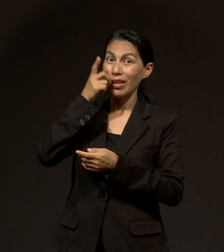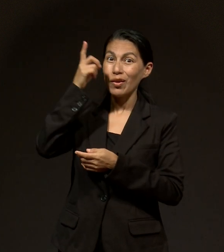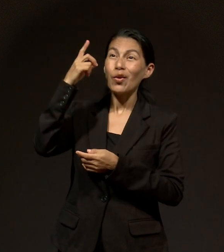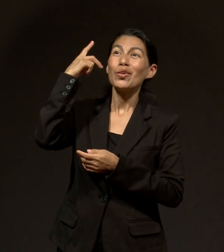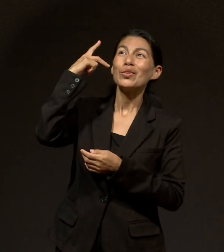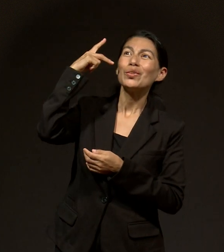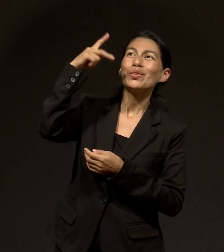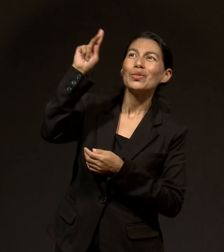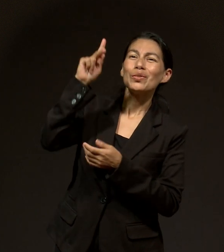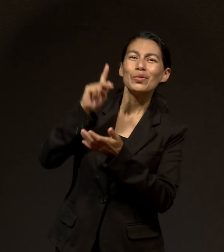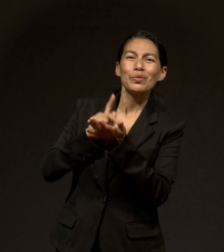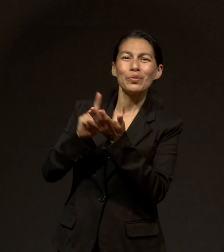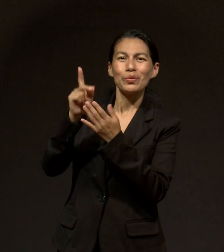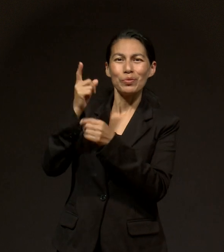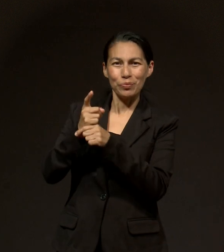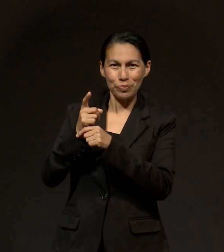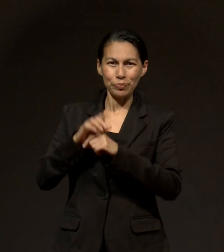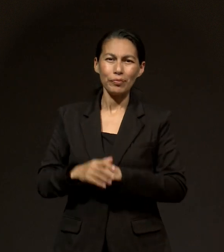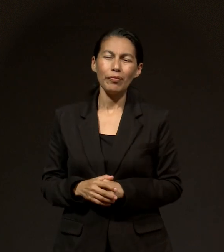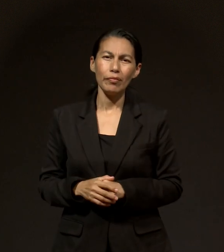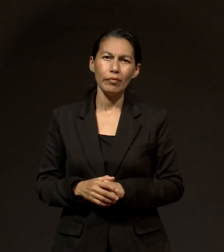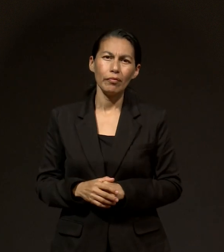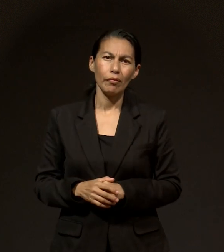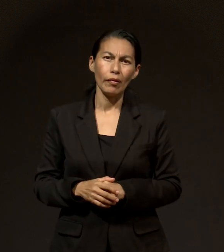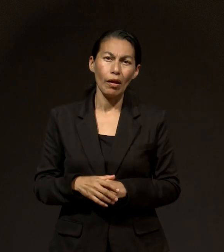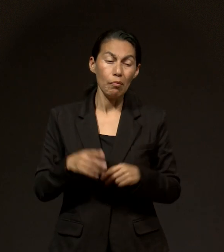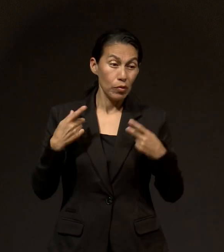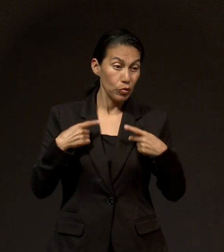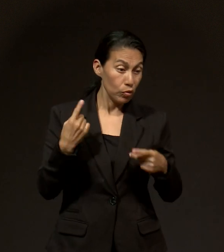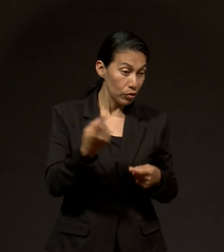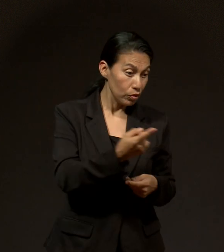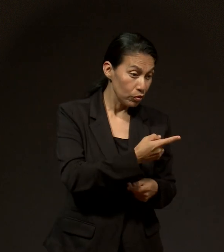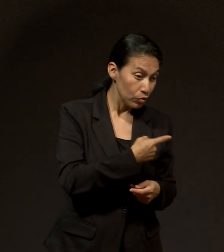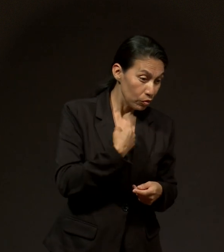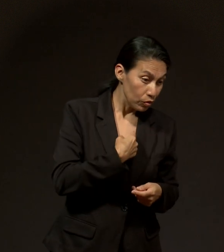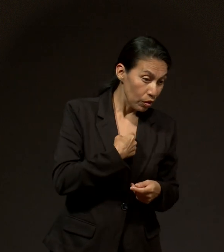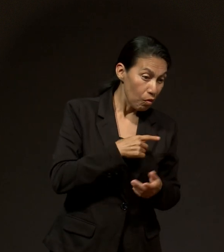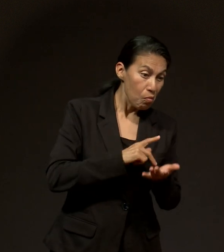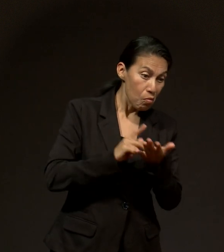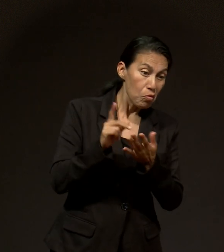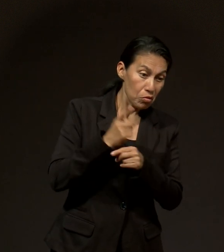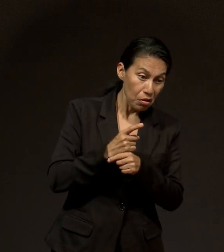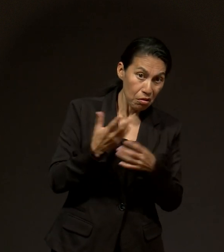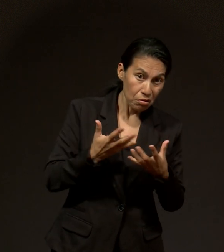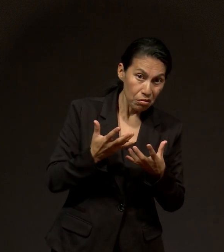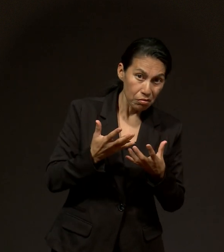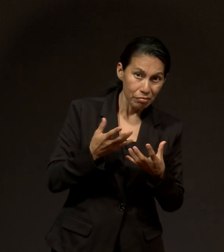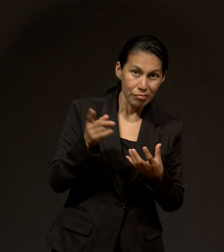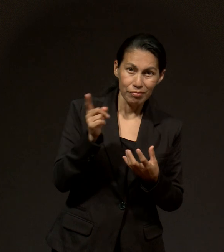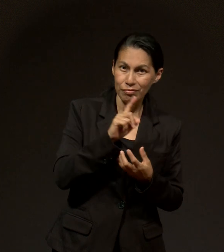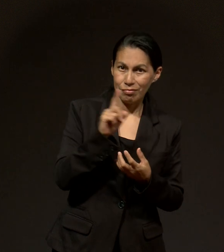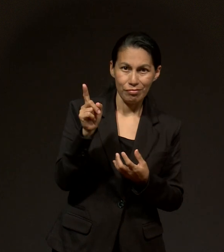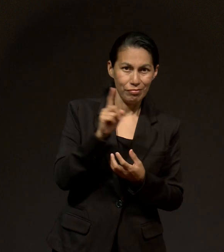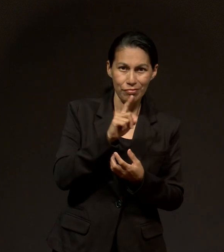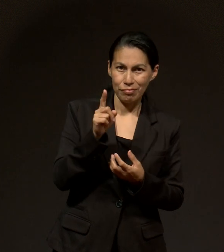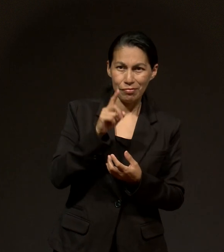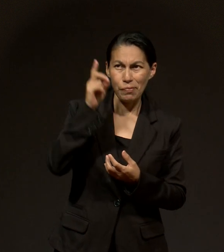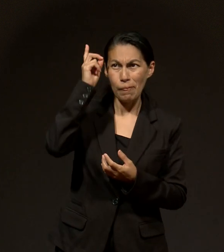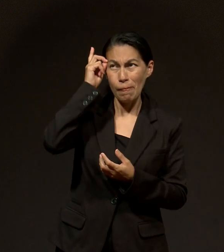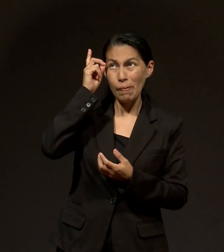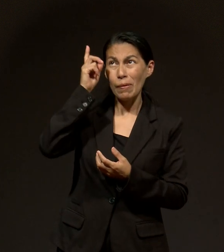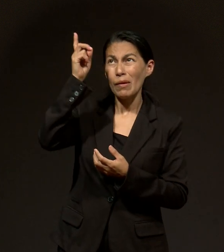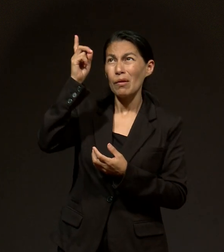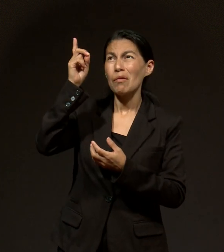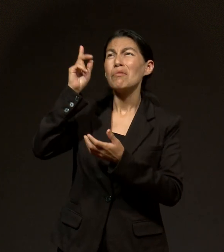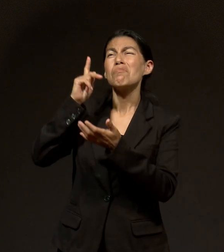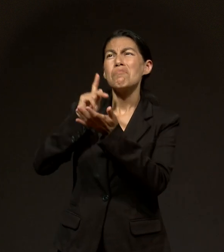también dijo que porque de Él es el reino, el poder y la gloria, no el nuestro. Todo el